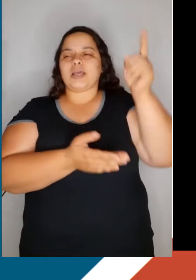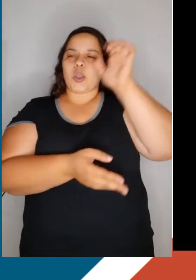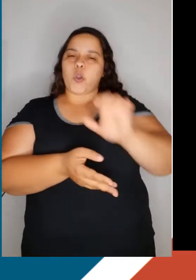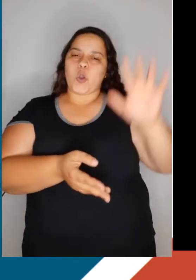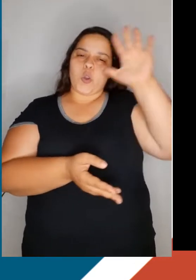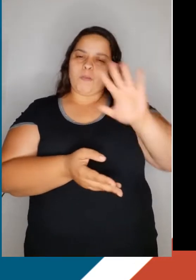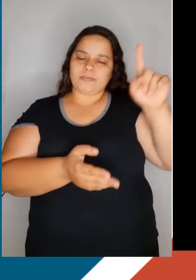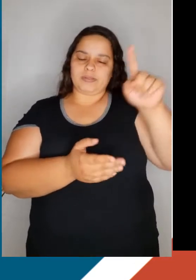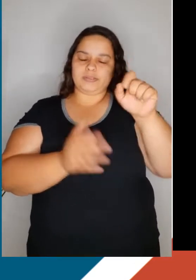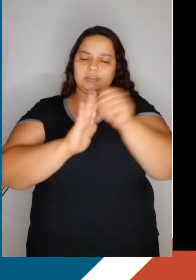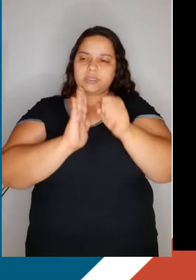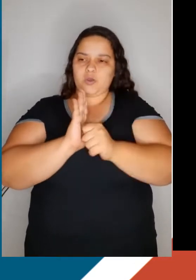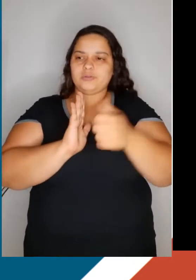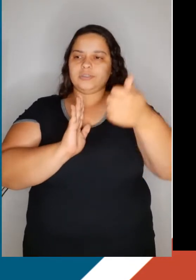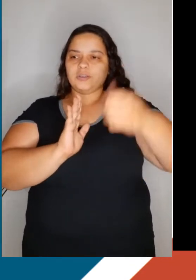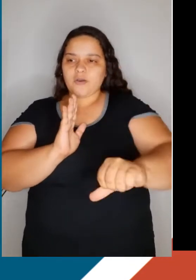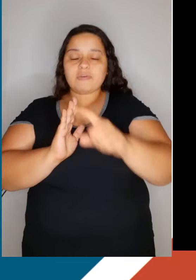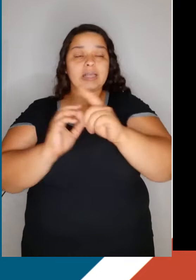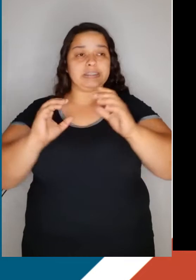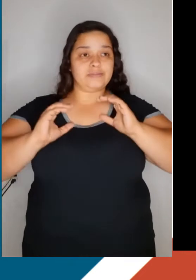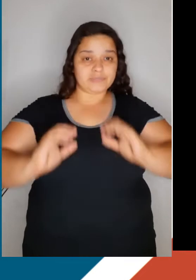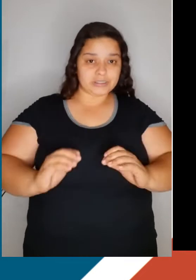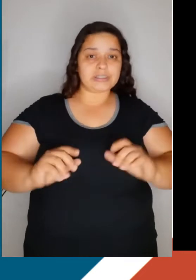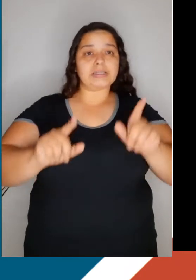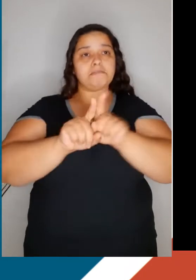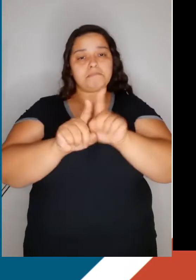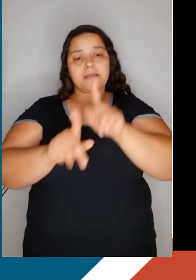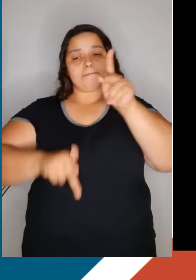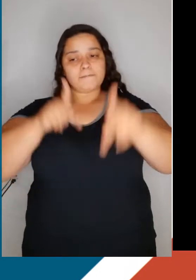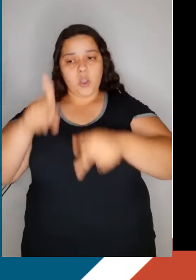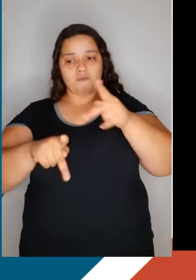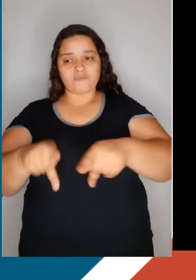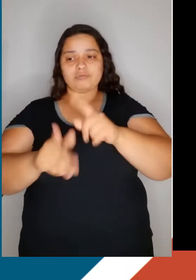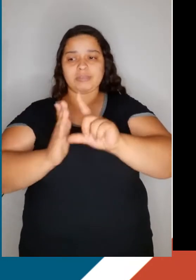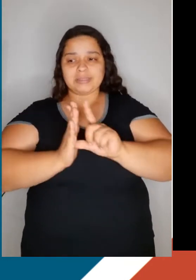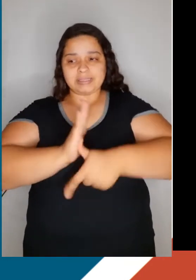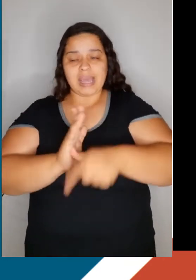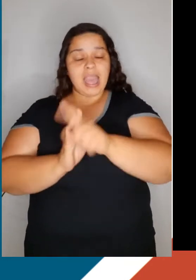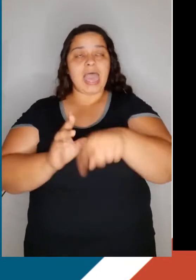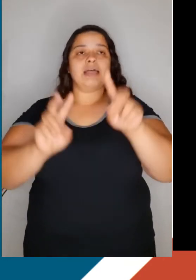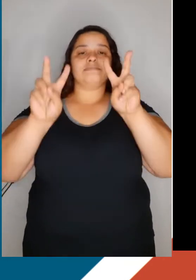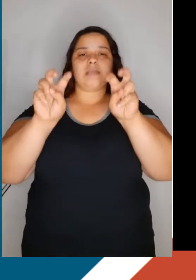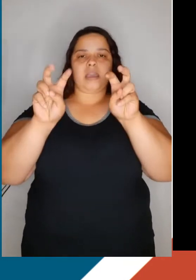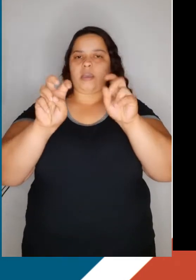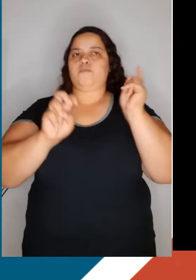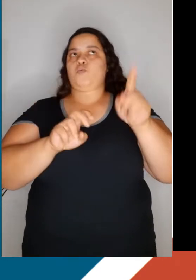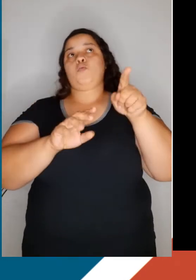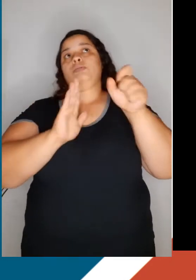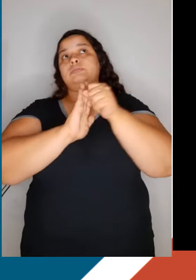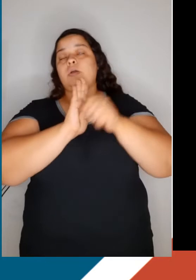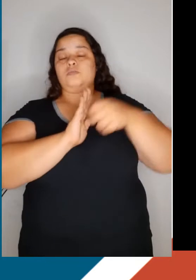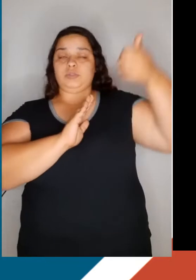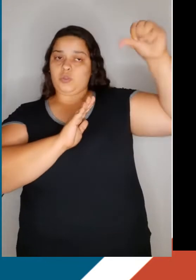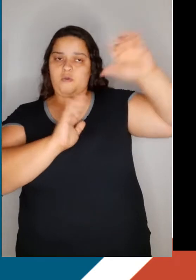aqui que civilização e povos atrasados estão entre aspas, porque esses eram termos e justificativas do século XIX,